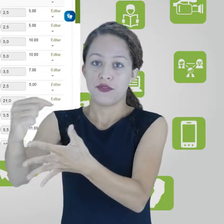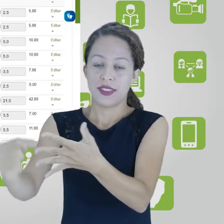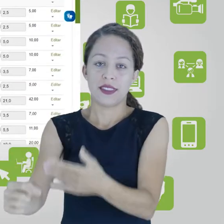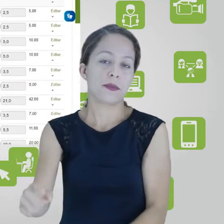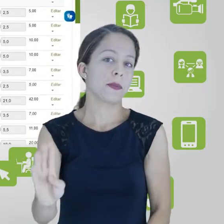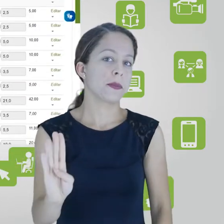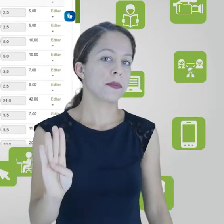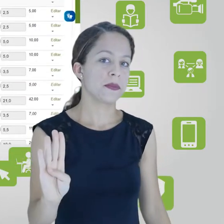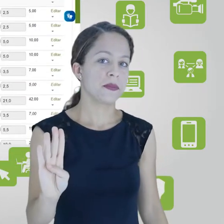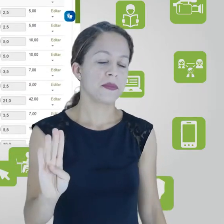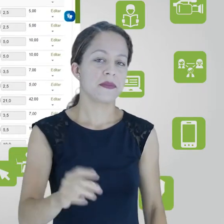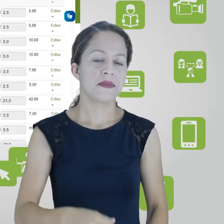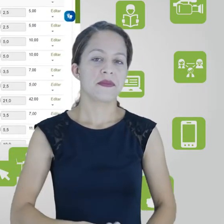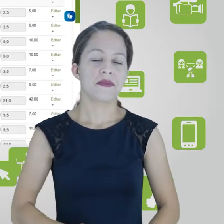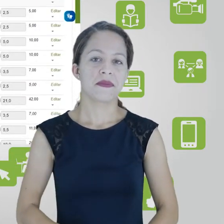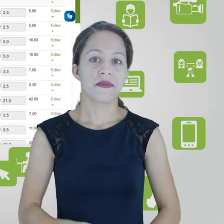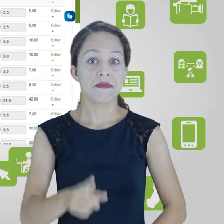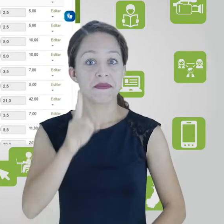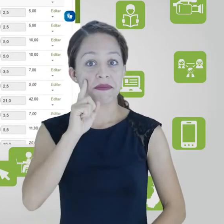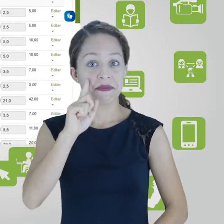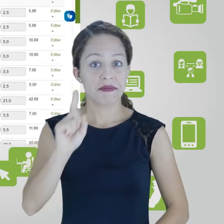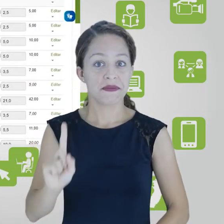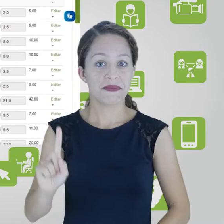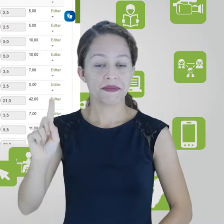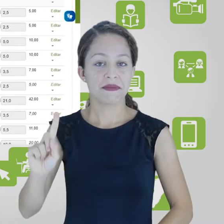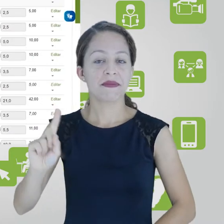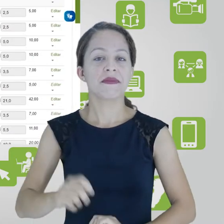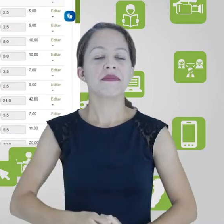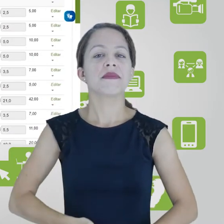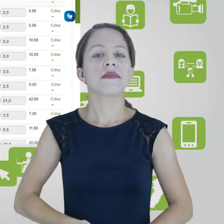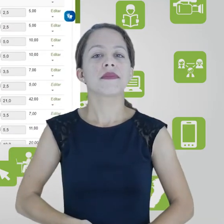10. Certo? Posso tirar aqui.